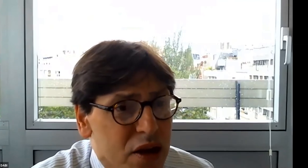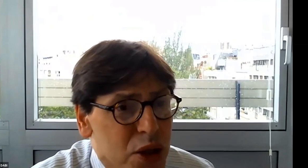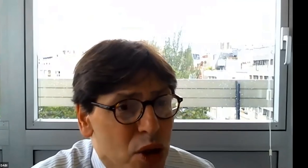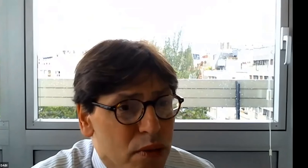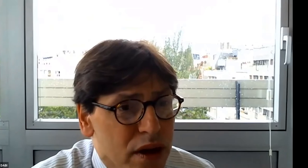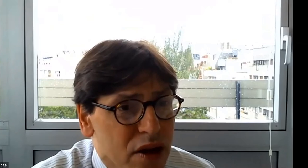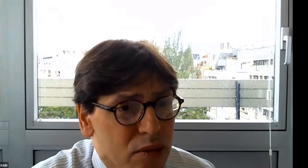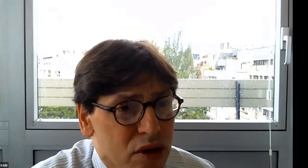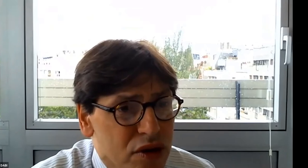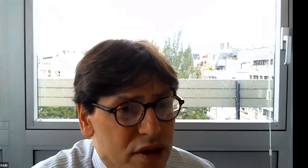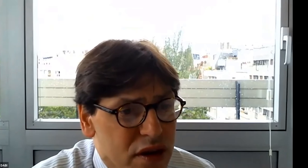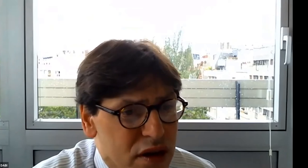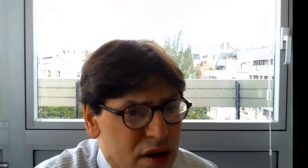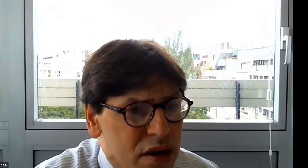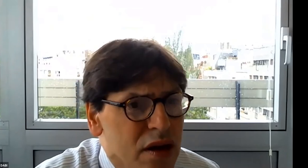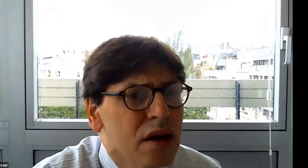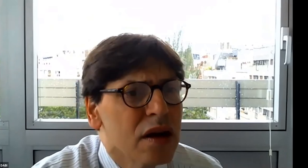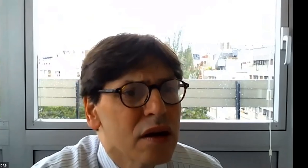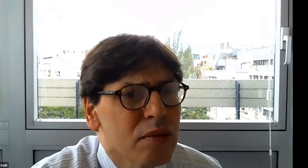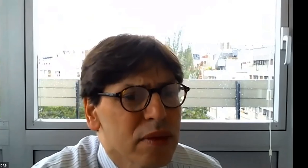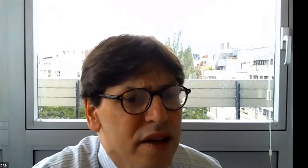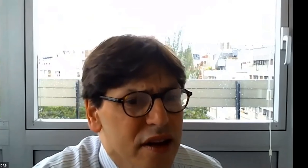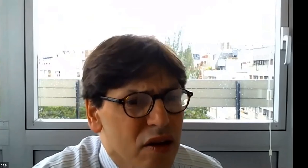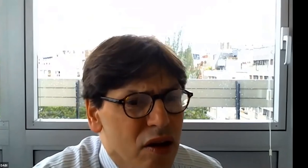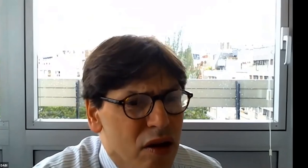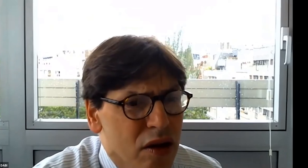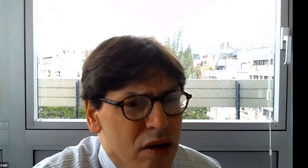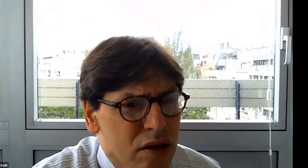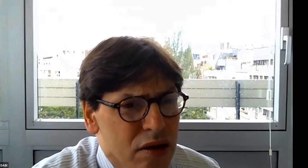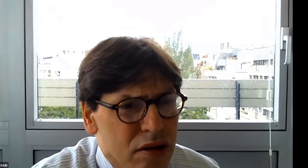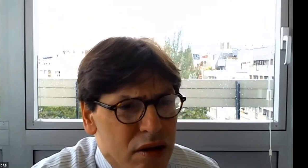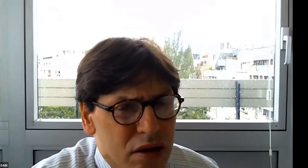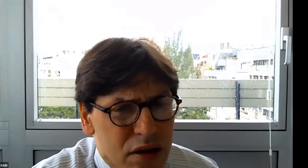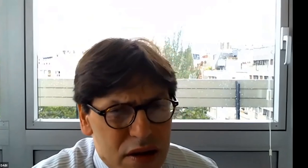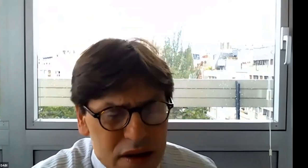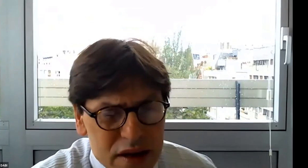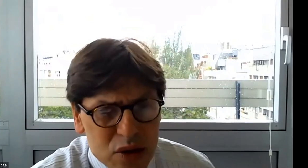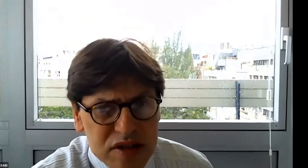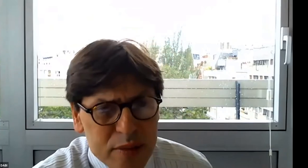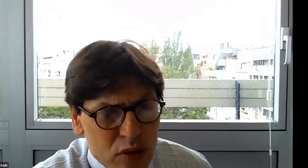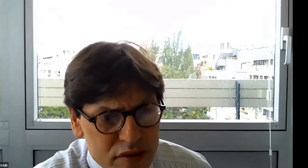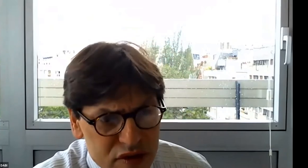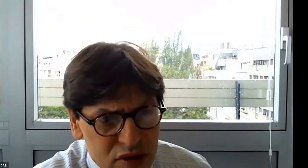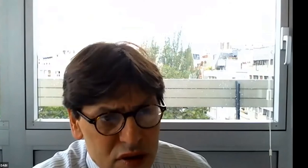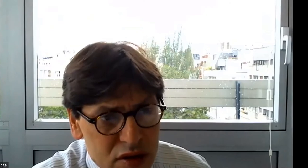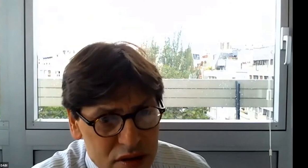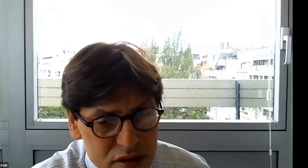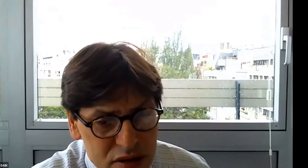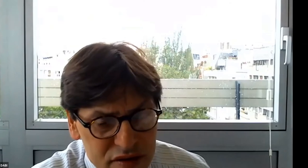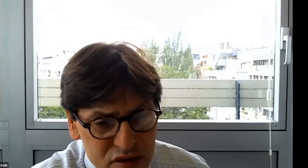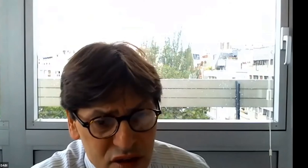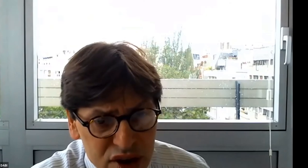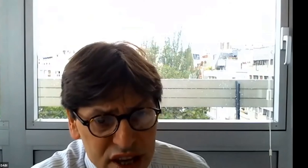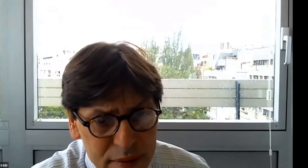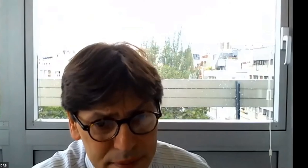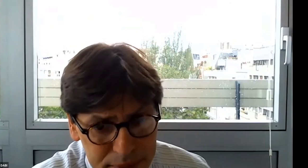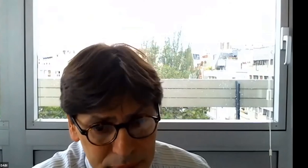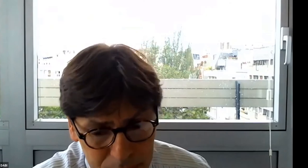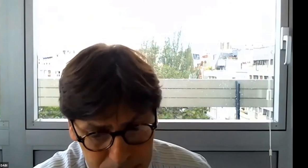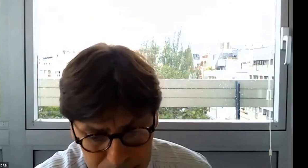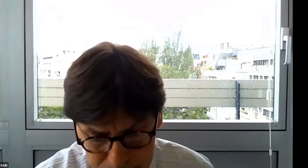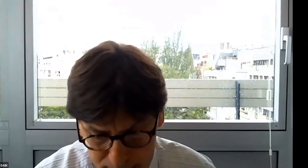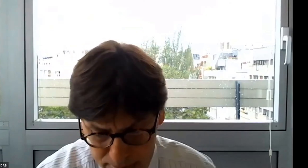Voilà, je le mets en mode plein écran. Est-ce que c'est bon? Vous le voyez?